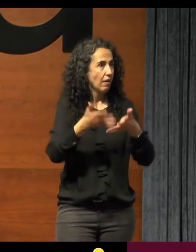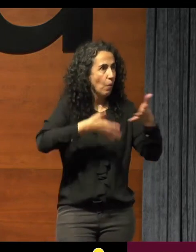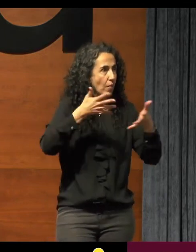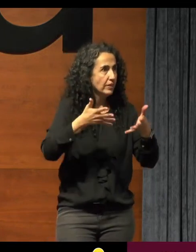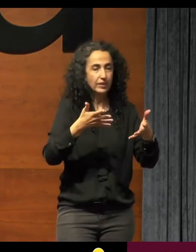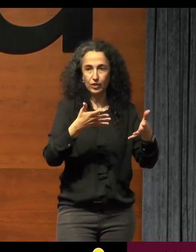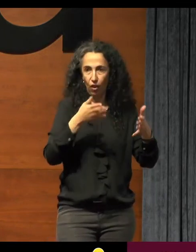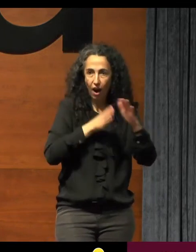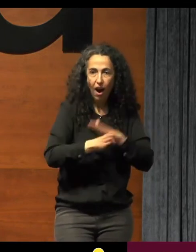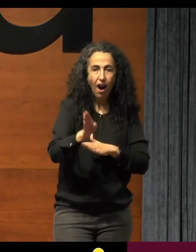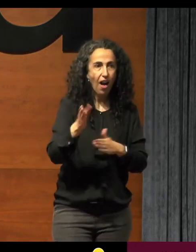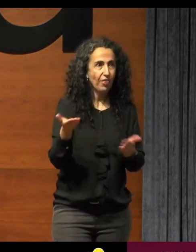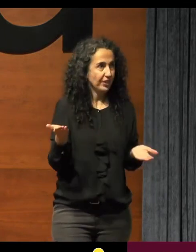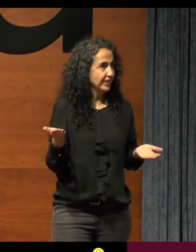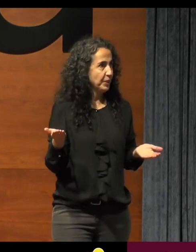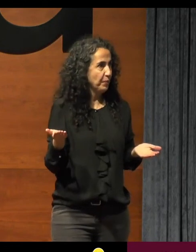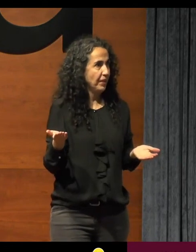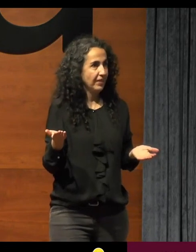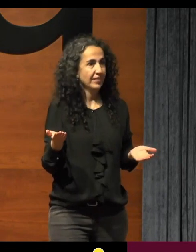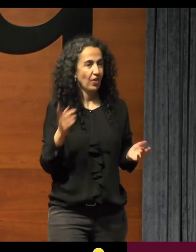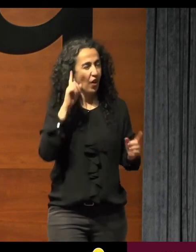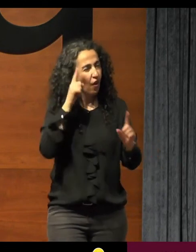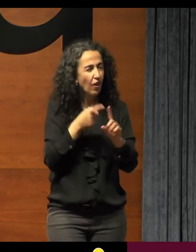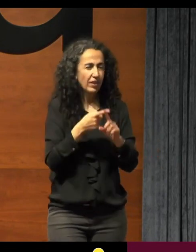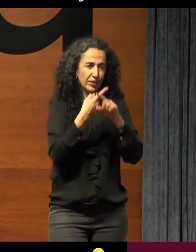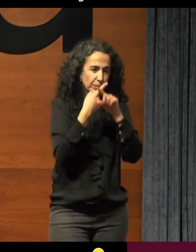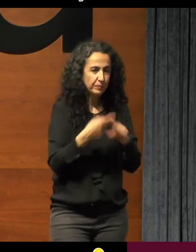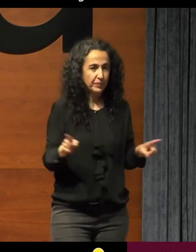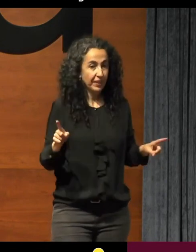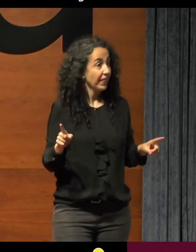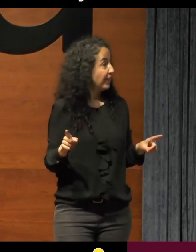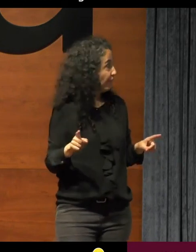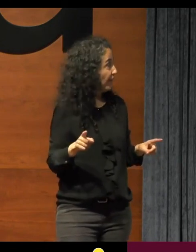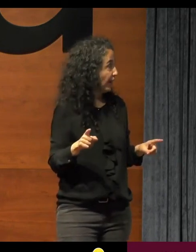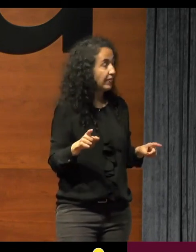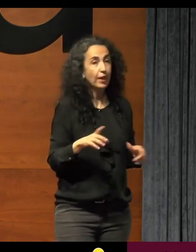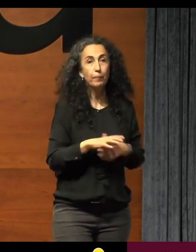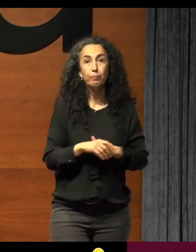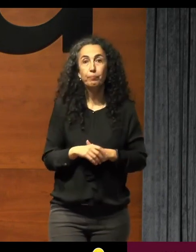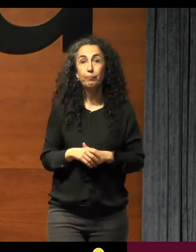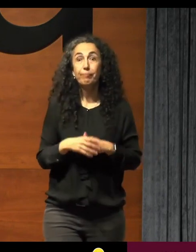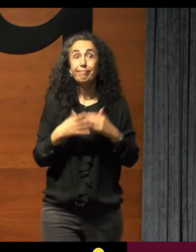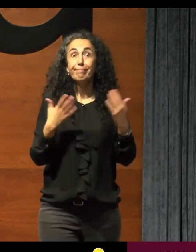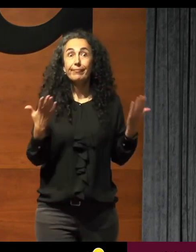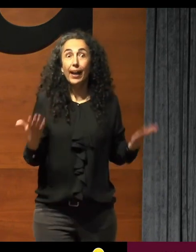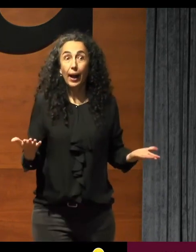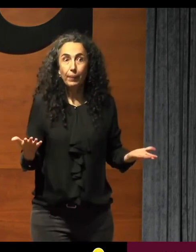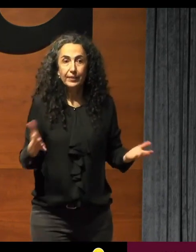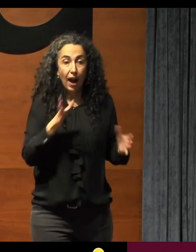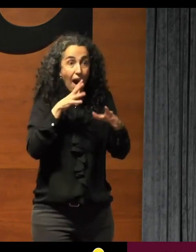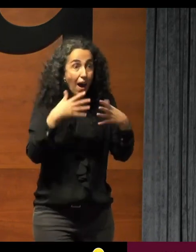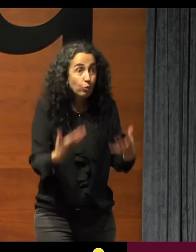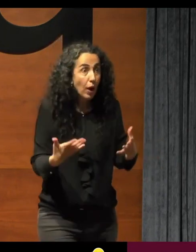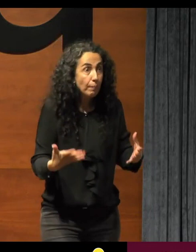Como digo, haciendo accesibles estos festivales. Por lo tanto, con un